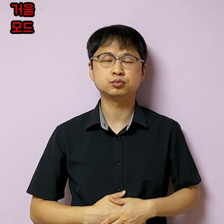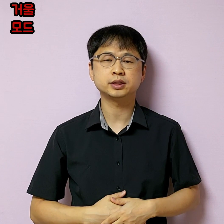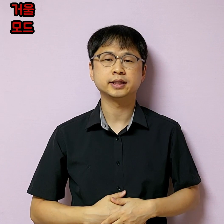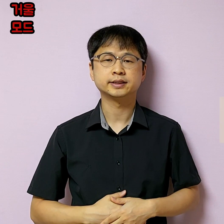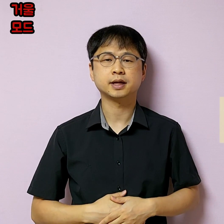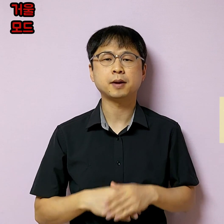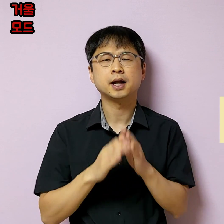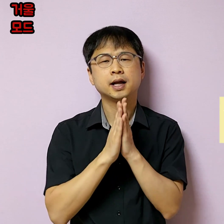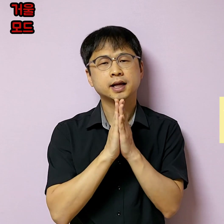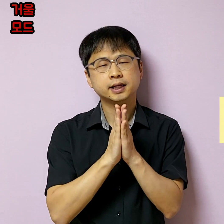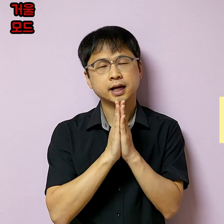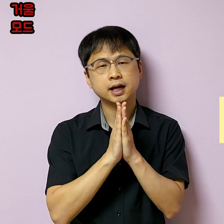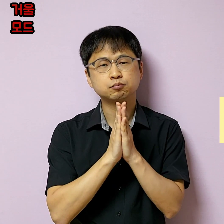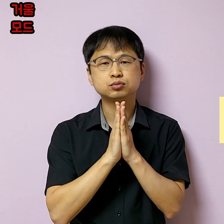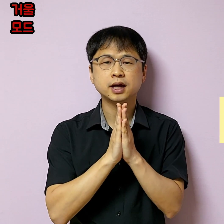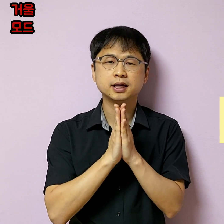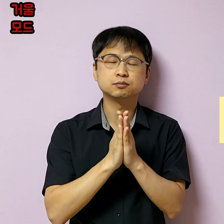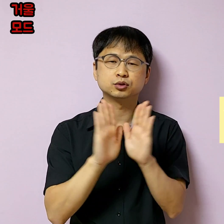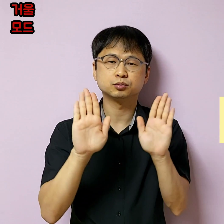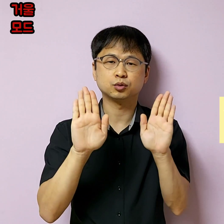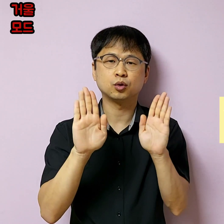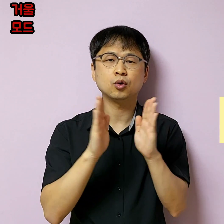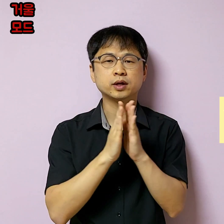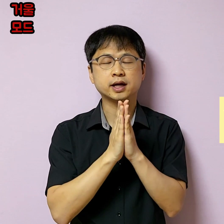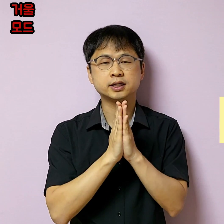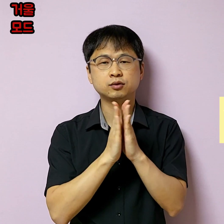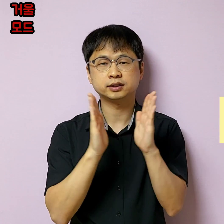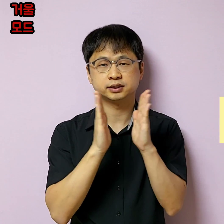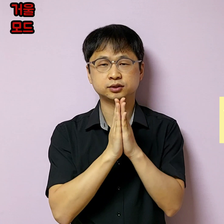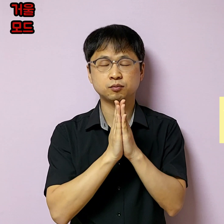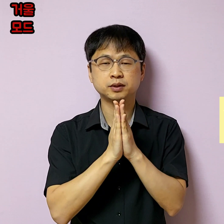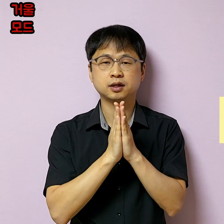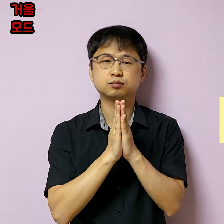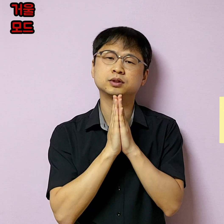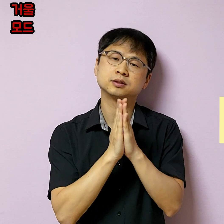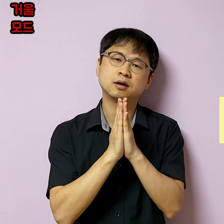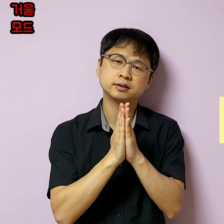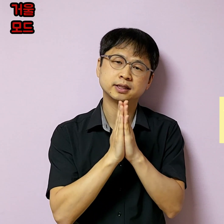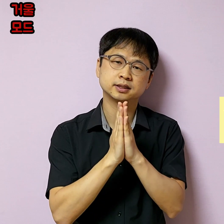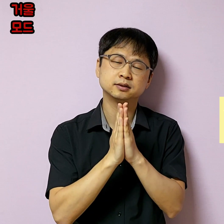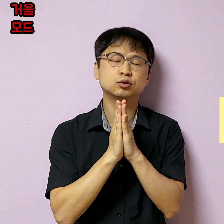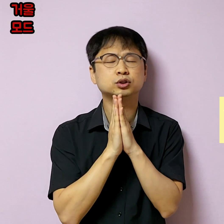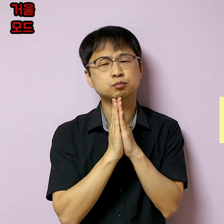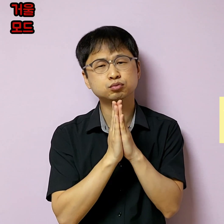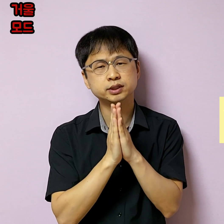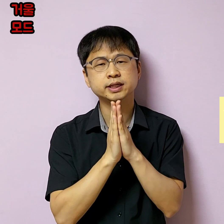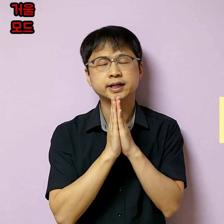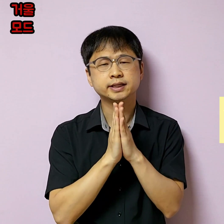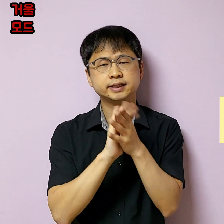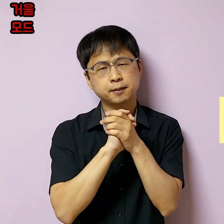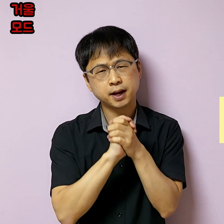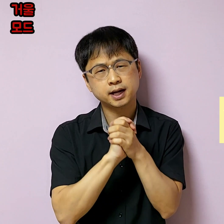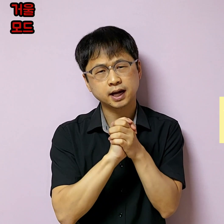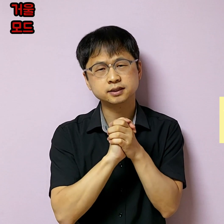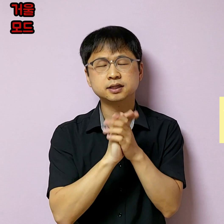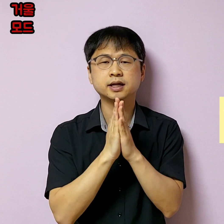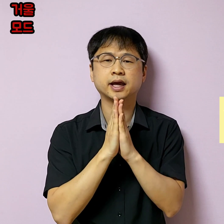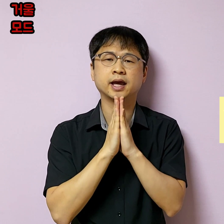부디 제발 약간 부탁하는 모습으로 약간 기도하듯이 손바닥을 붙여서 살짝 흔들어주시면 부디 제발